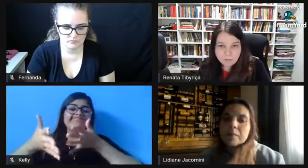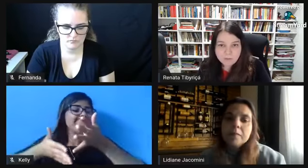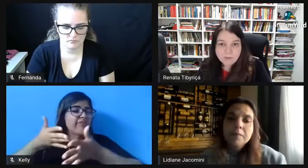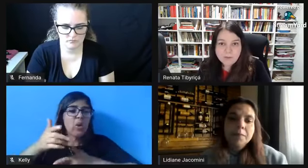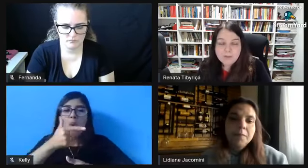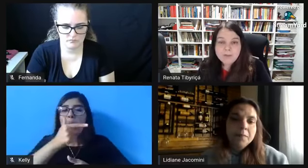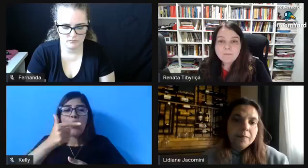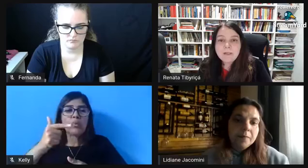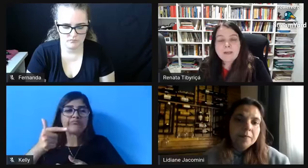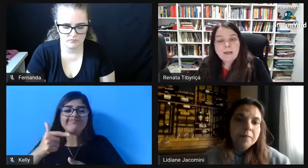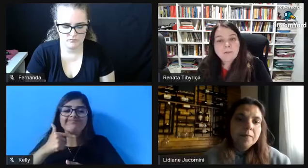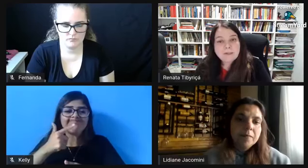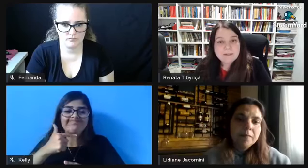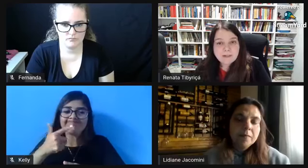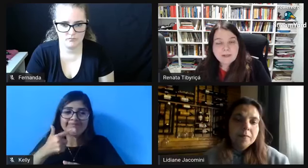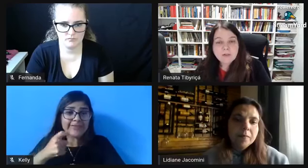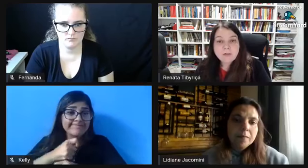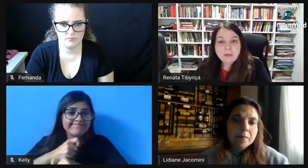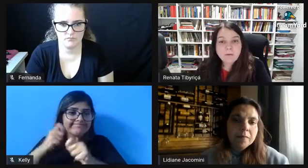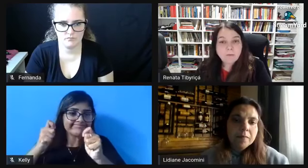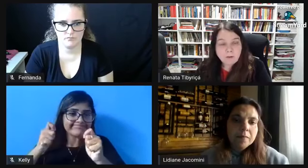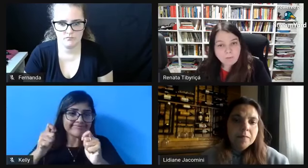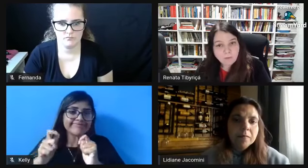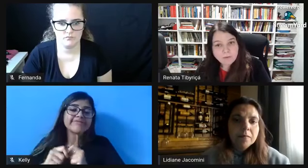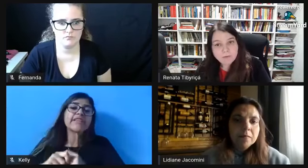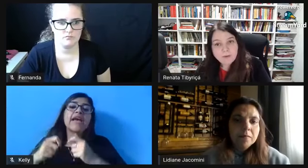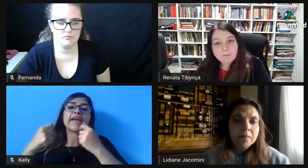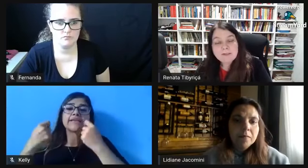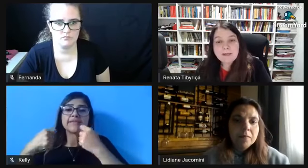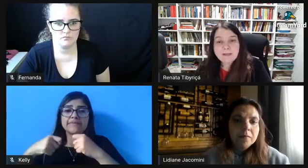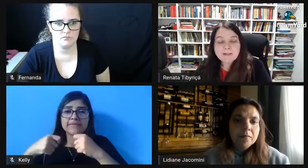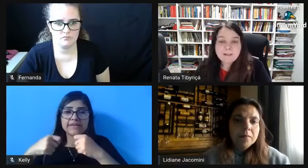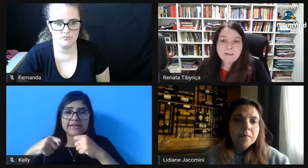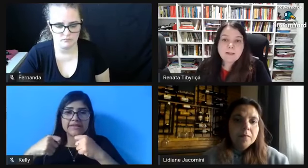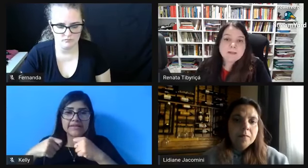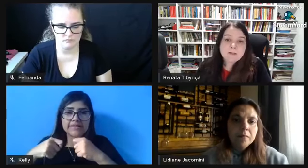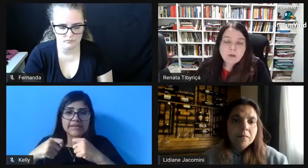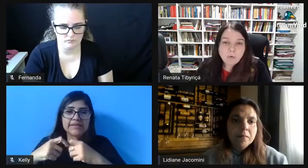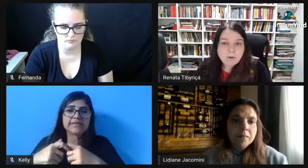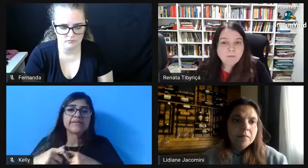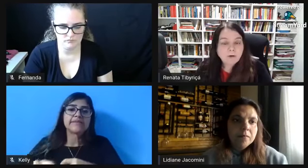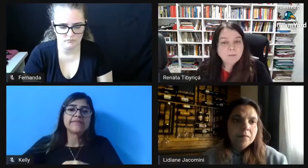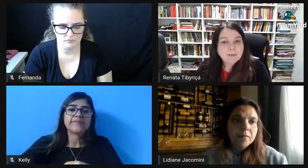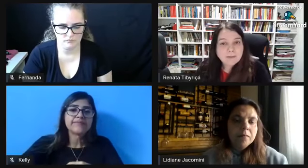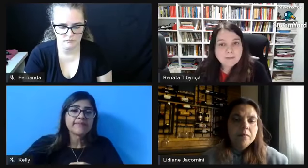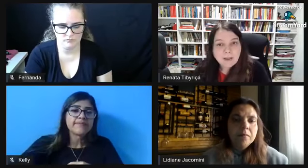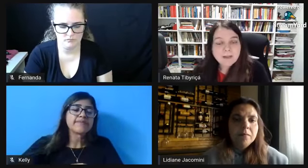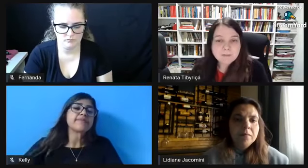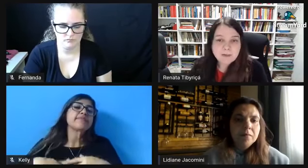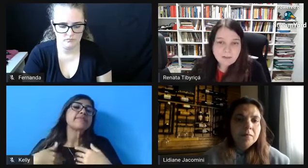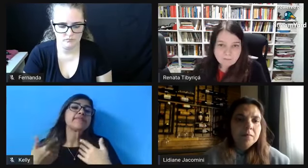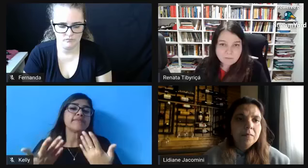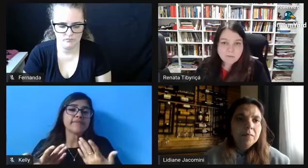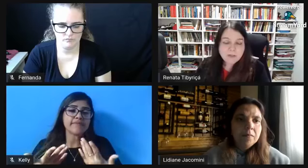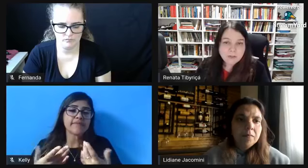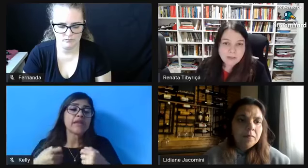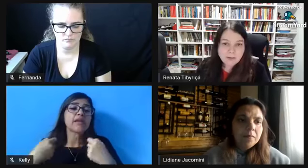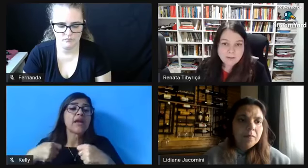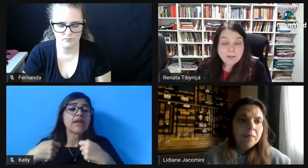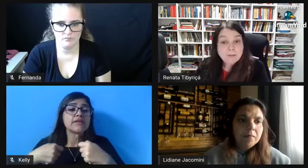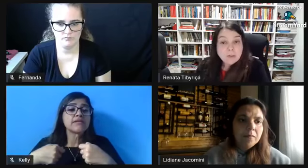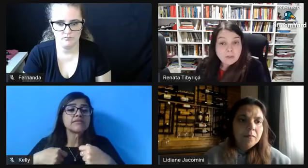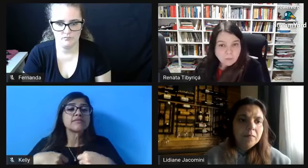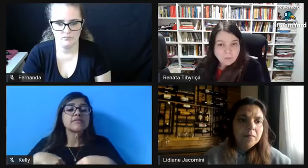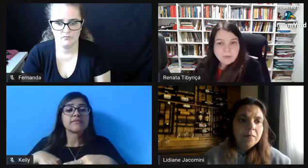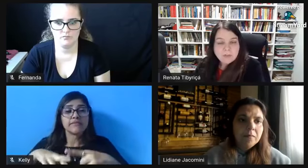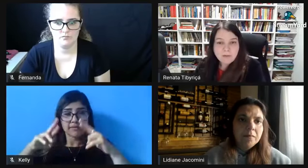outra forma. E aí ela precisaria de um apoio. Mas ainda assim, teria que se, de alguma forma, tentar respeitar a vontade